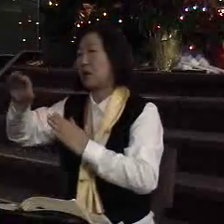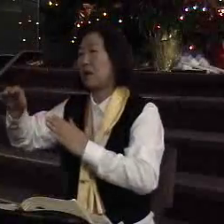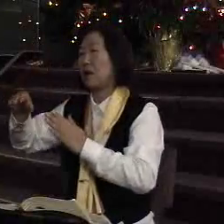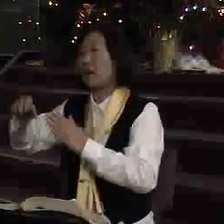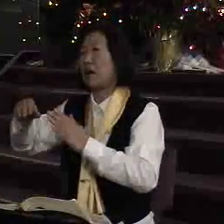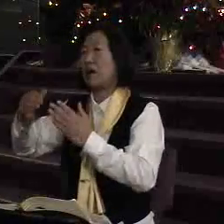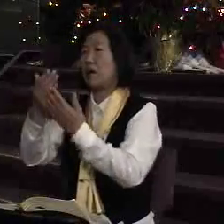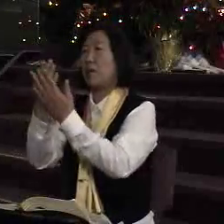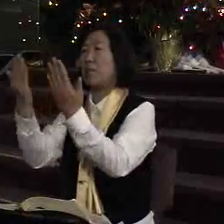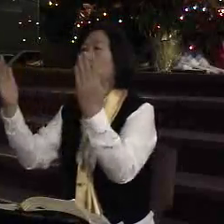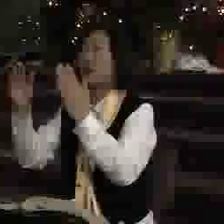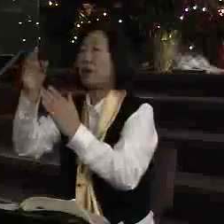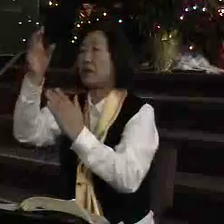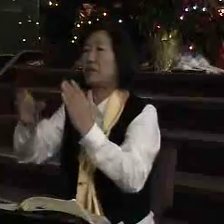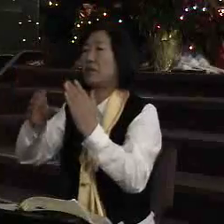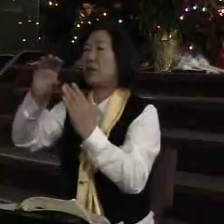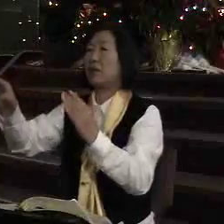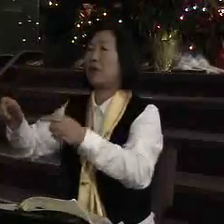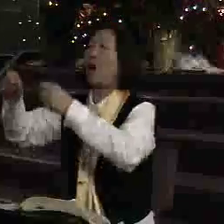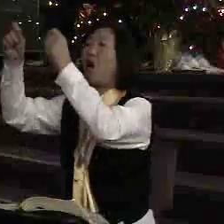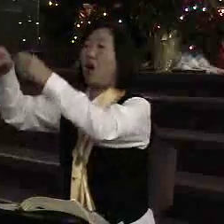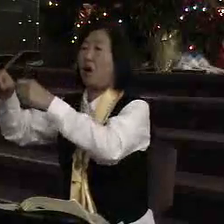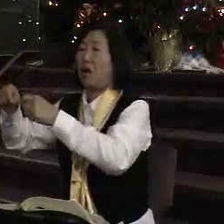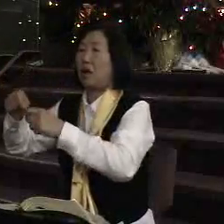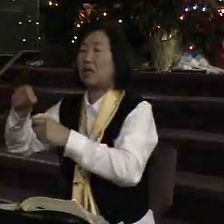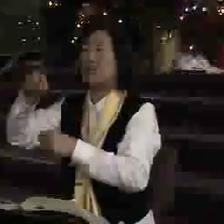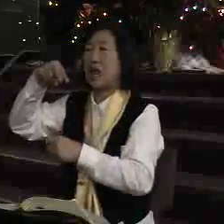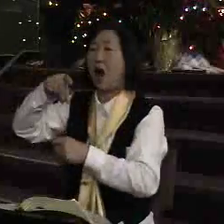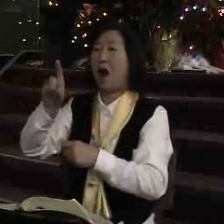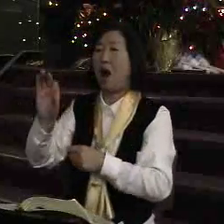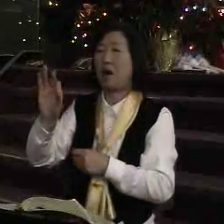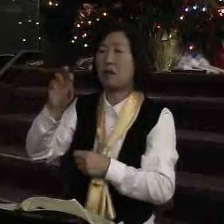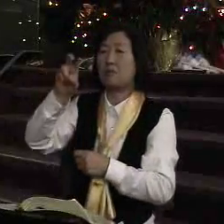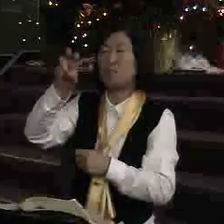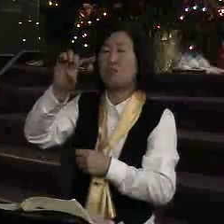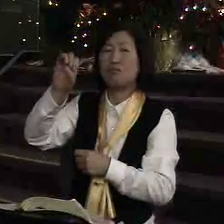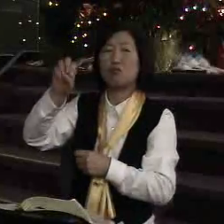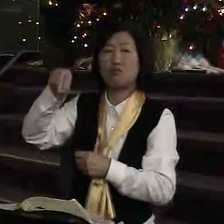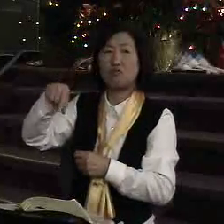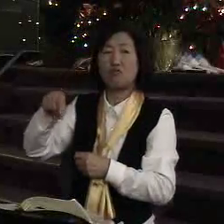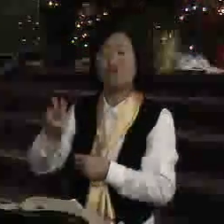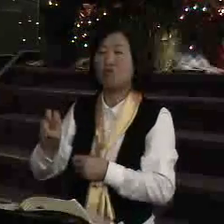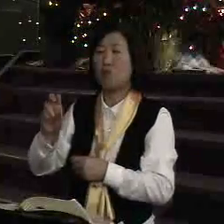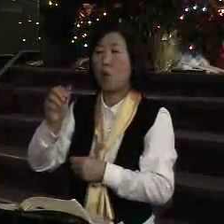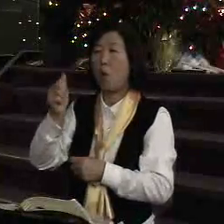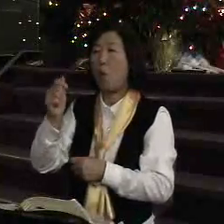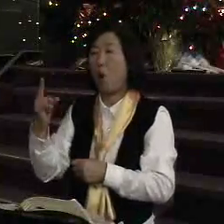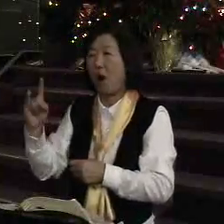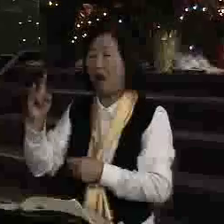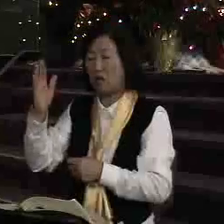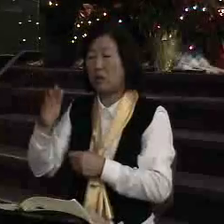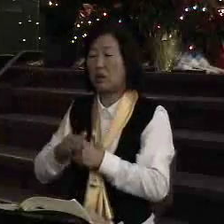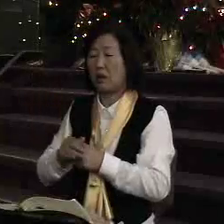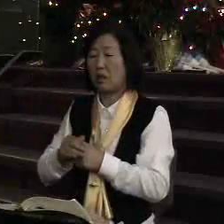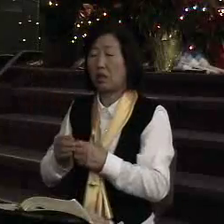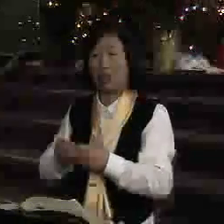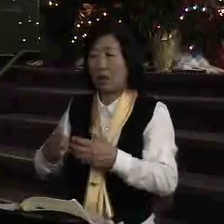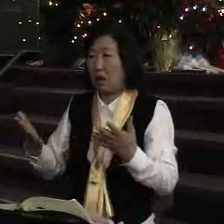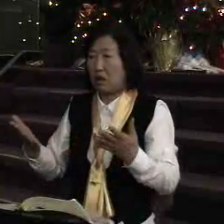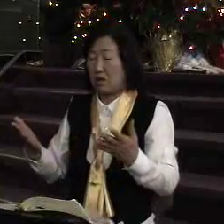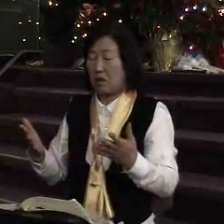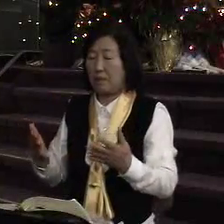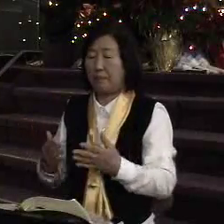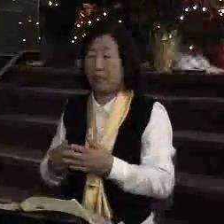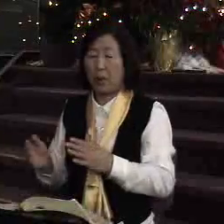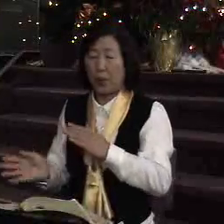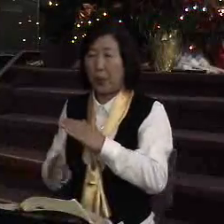벽에 걸려있는 십자가 상품화되었어요. And nothing more. Nothing more.